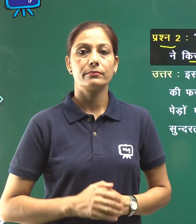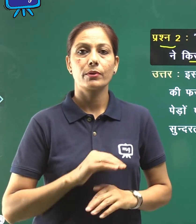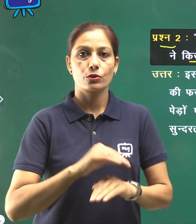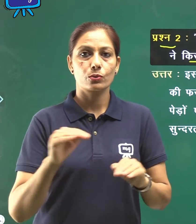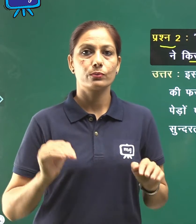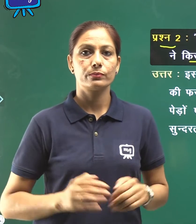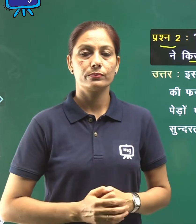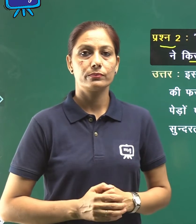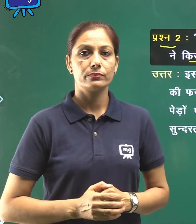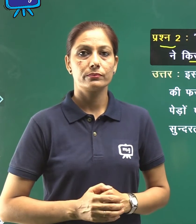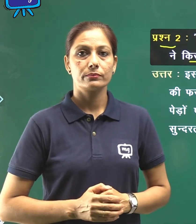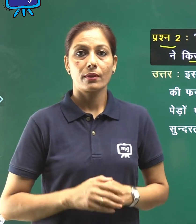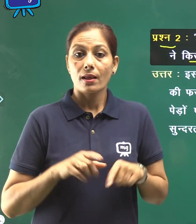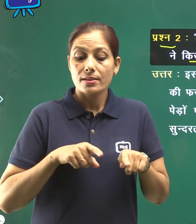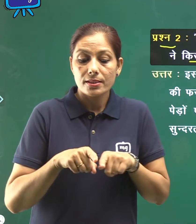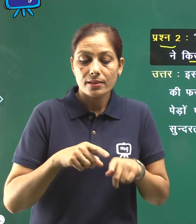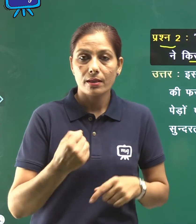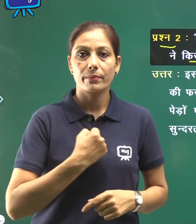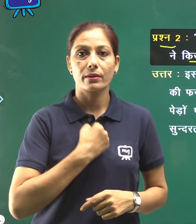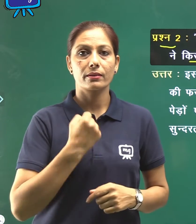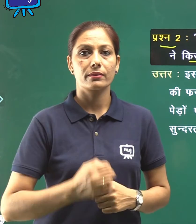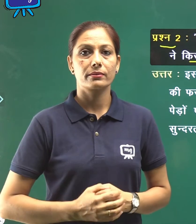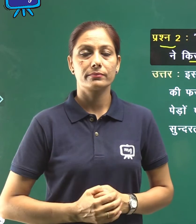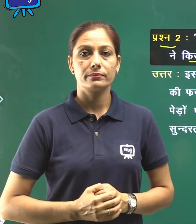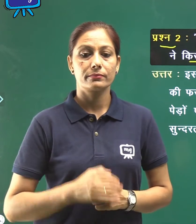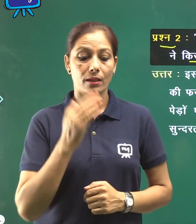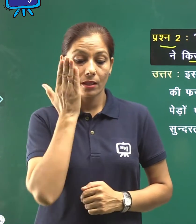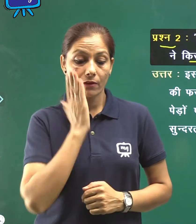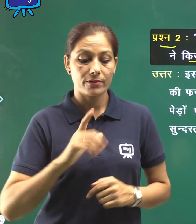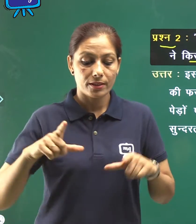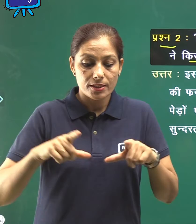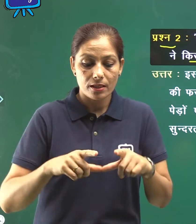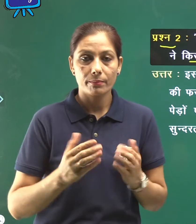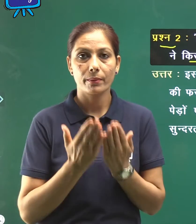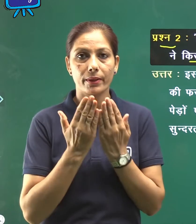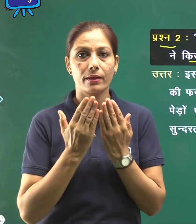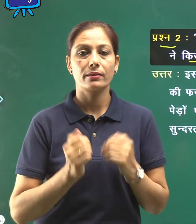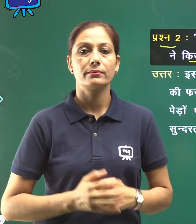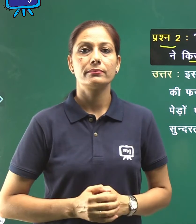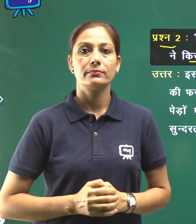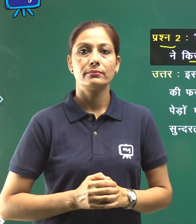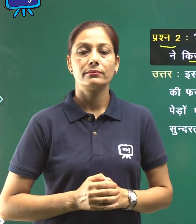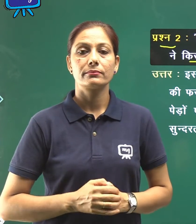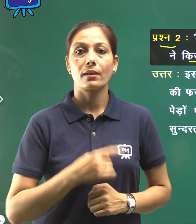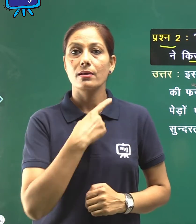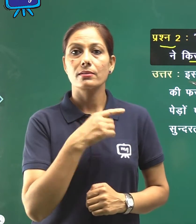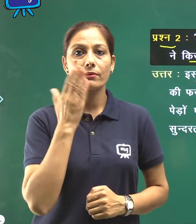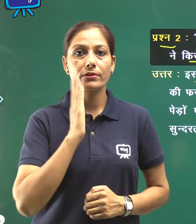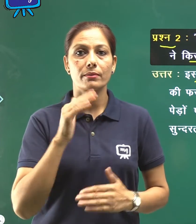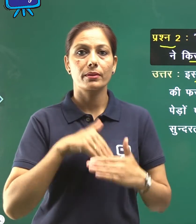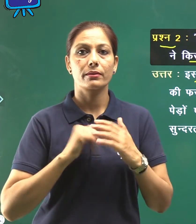बच्चों, जैसा हमने कविता के सार में पढ़ा, इस कविता